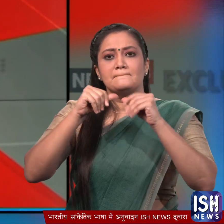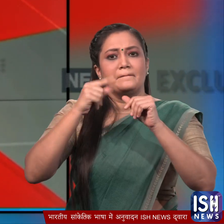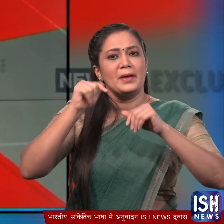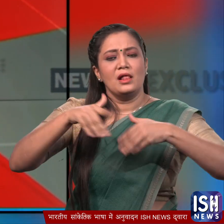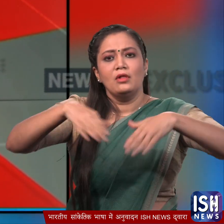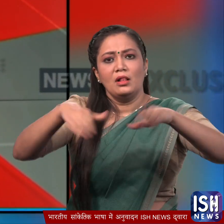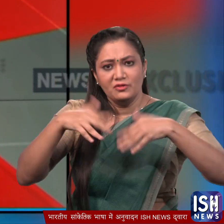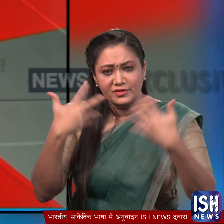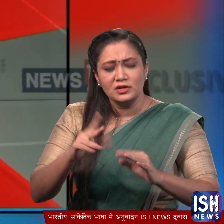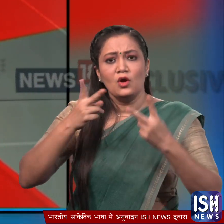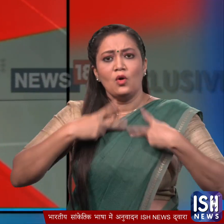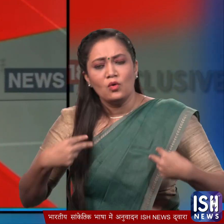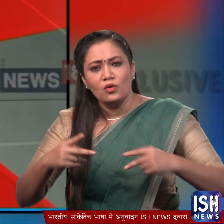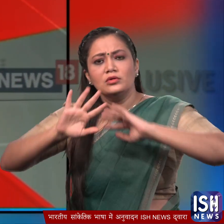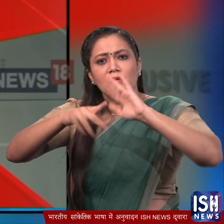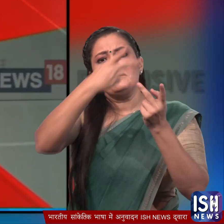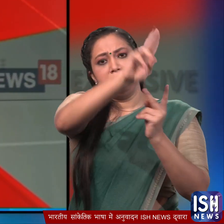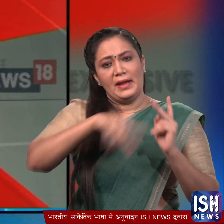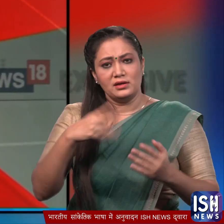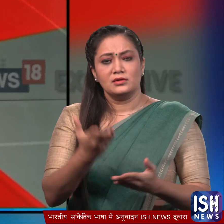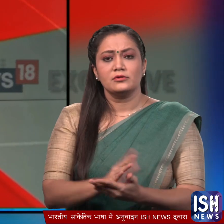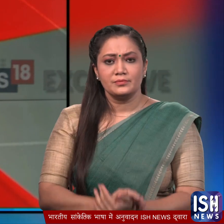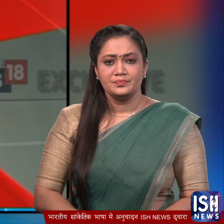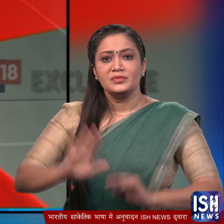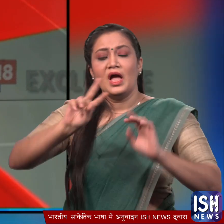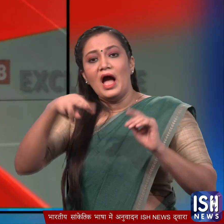कोशिश भी की, लेकिन बाद में सब पीछे हट गए।